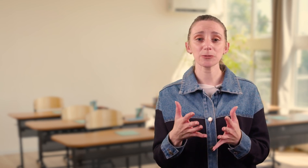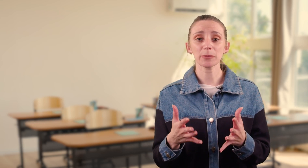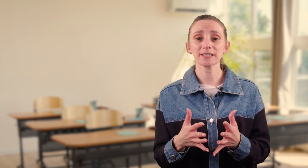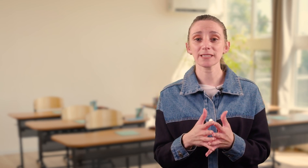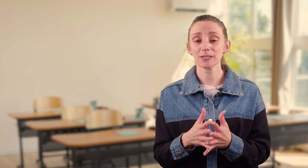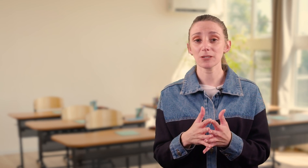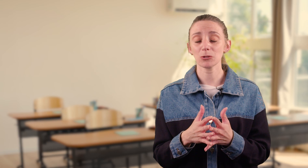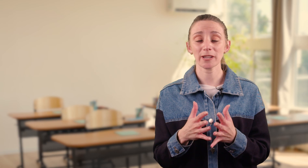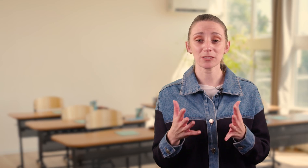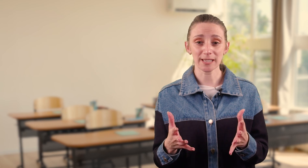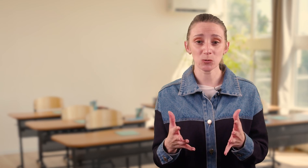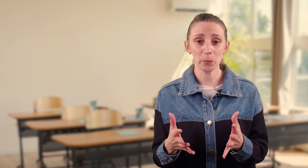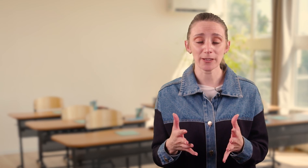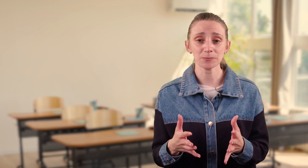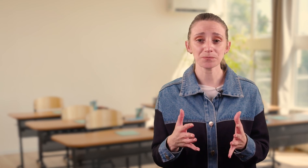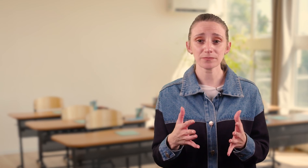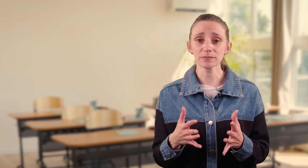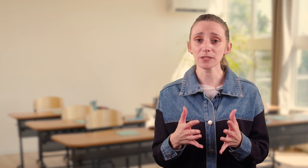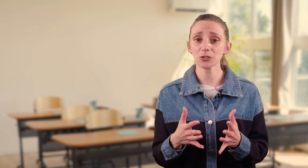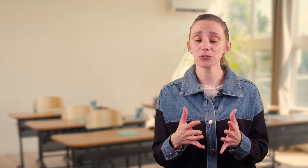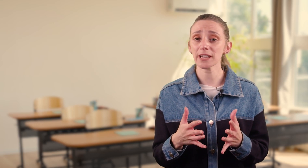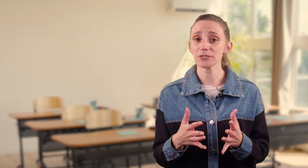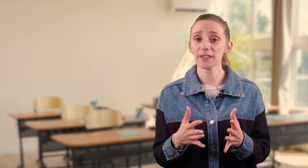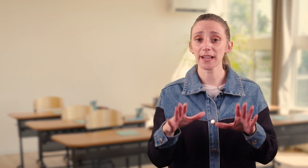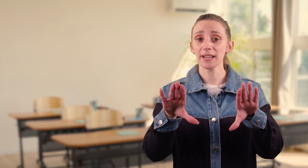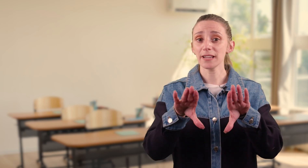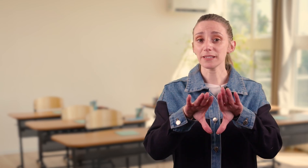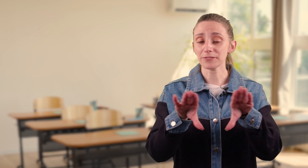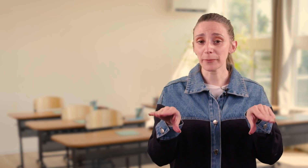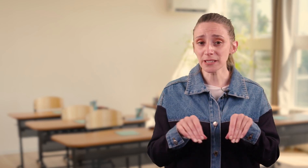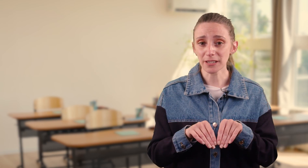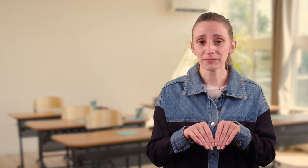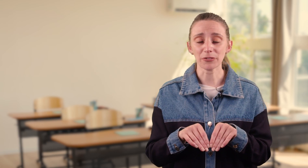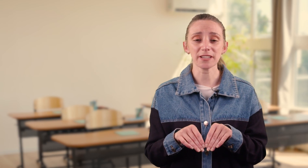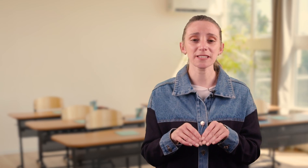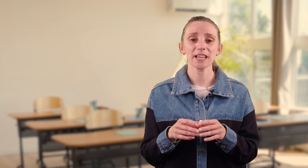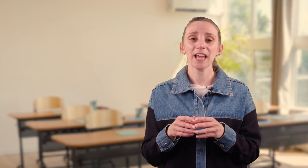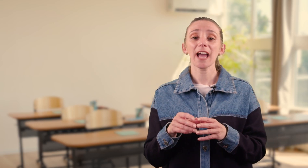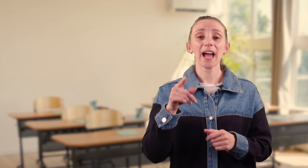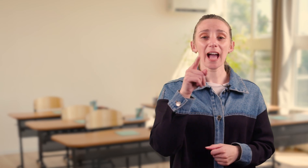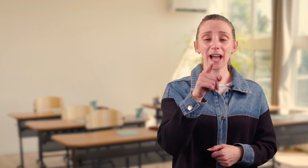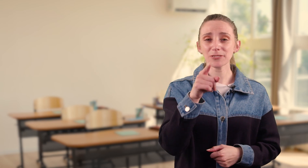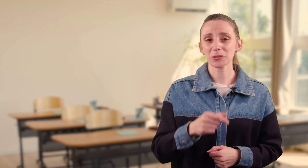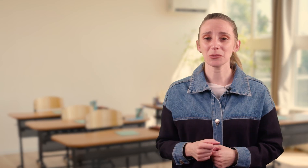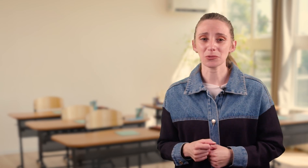de présentation, que je viens de faire des familles, en fait, à votre